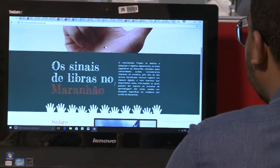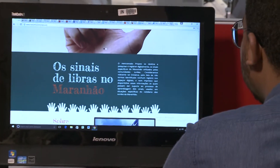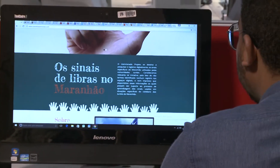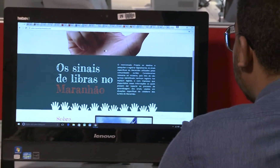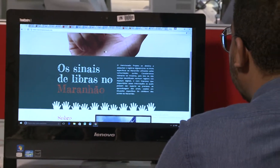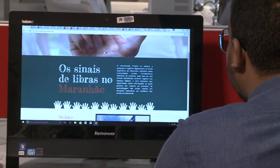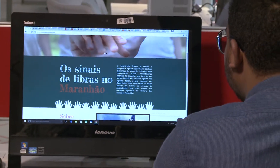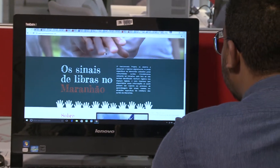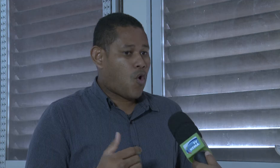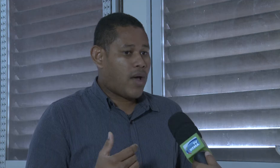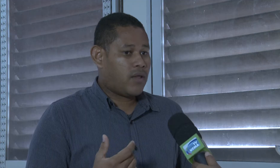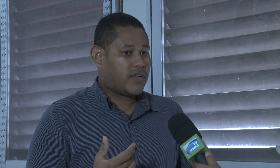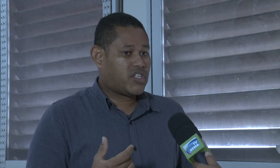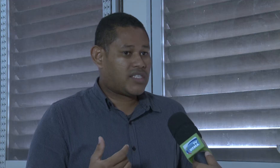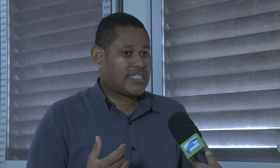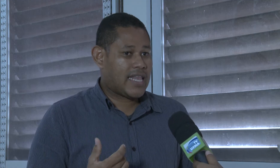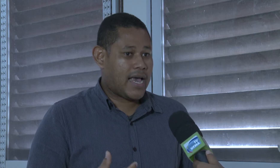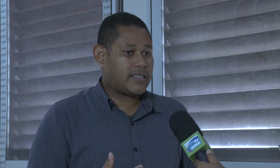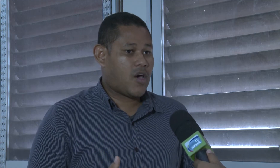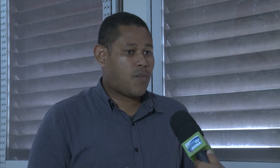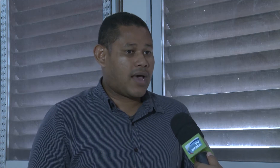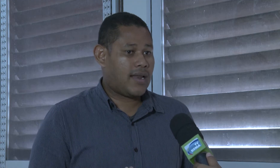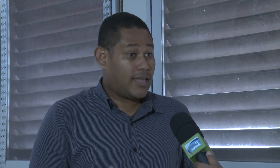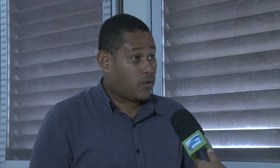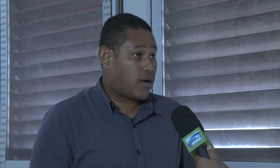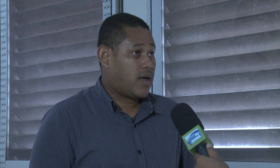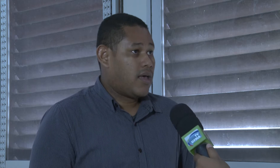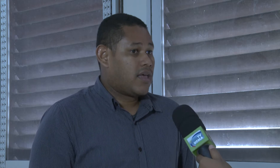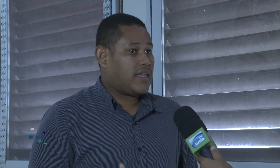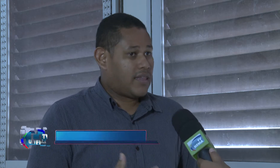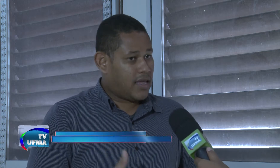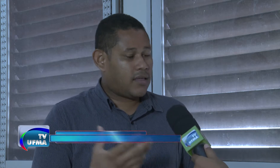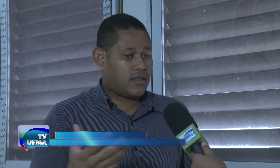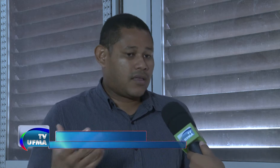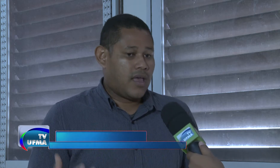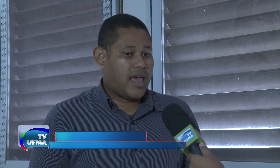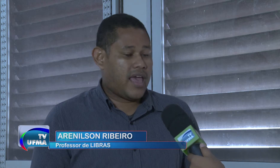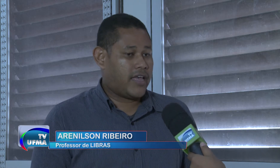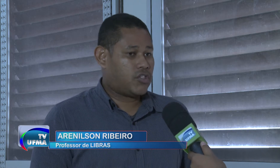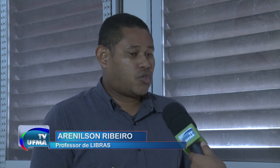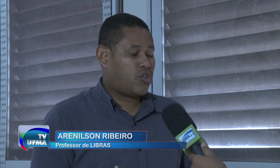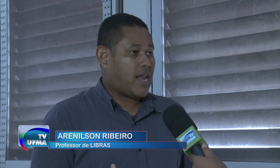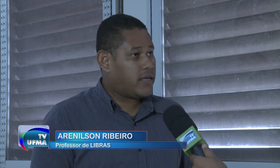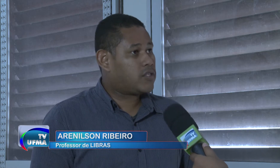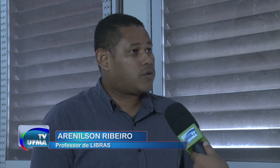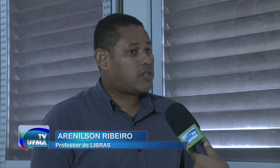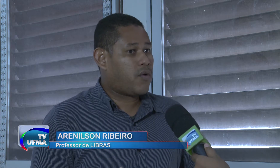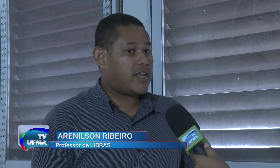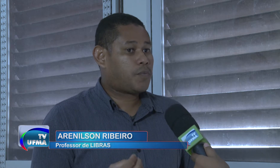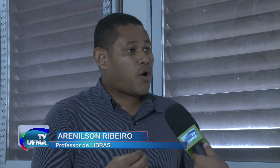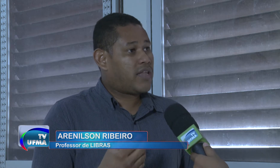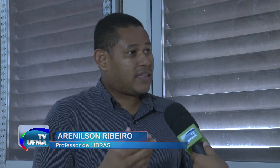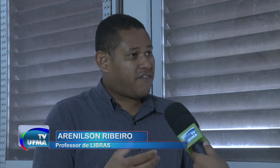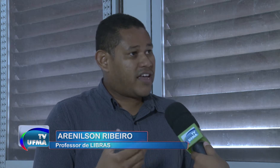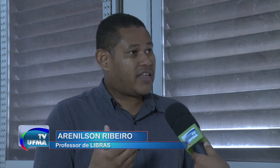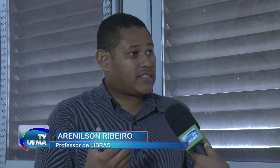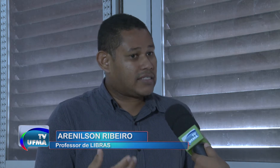dados digital como uma língua que tem regionalismo então eles podem através desse site